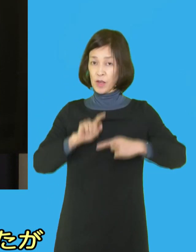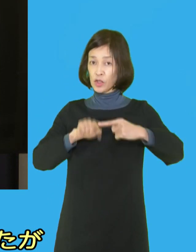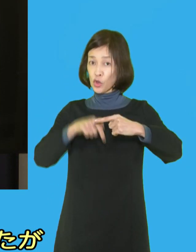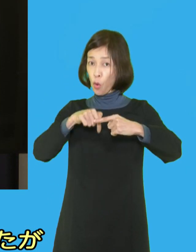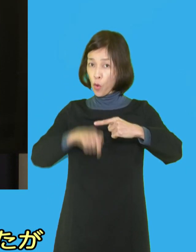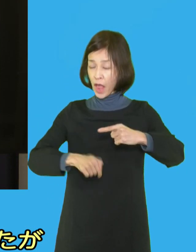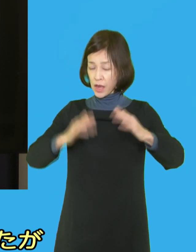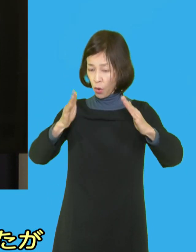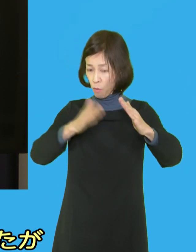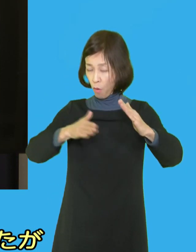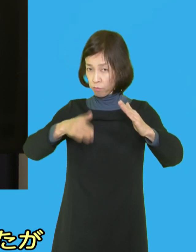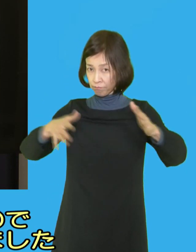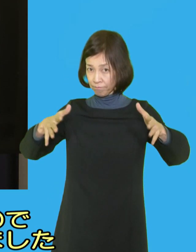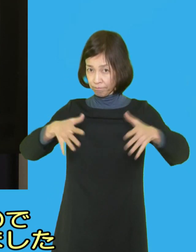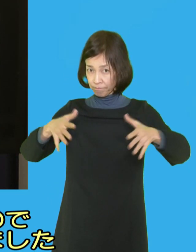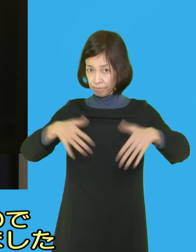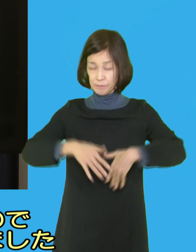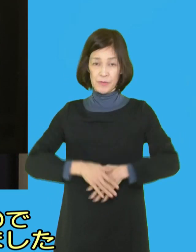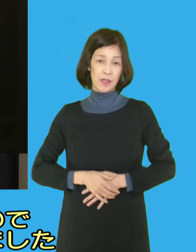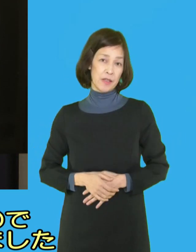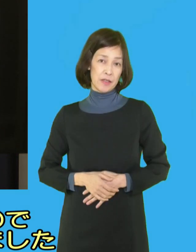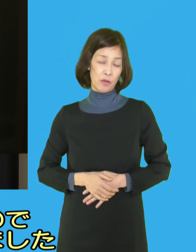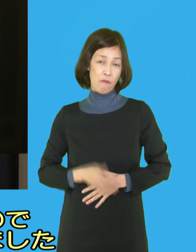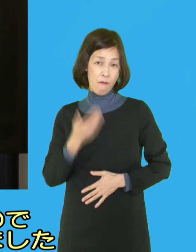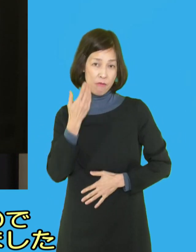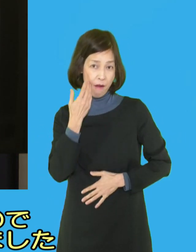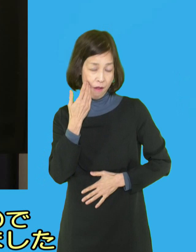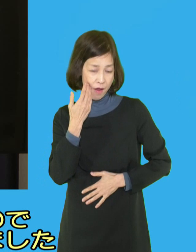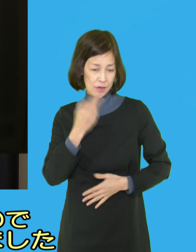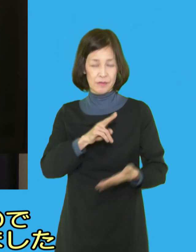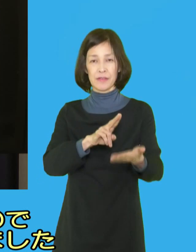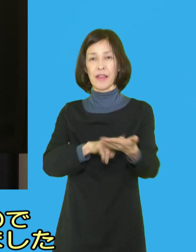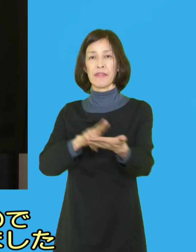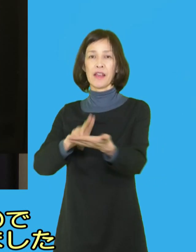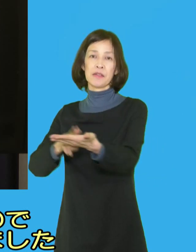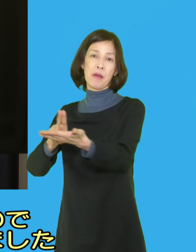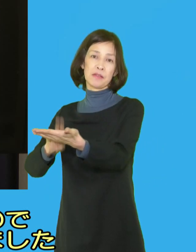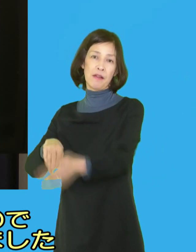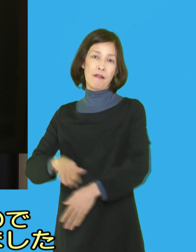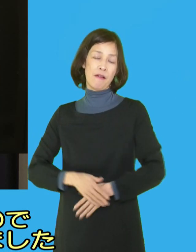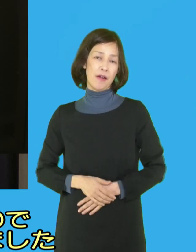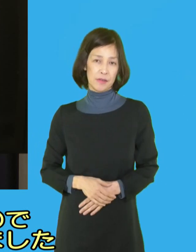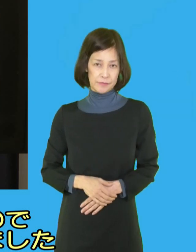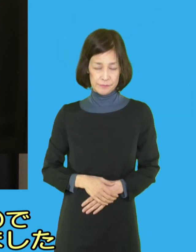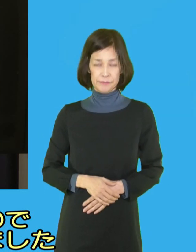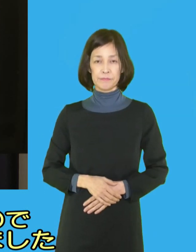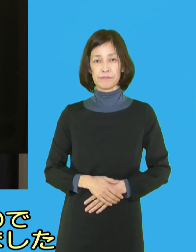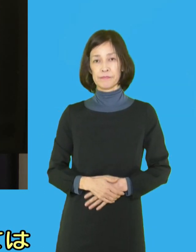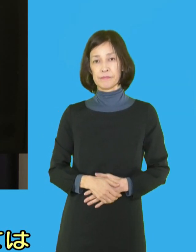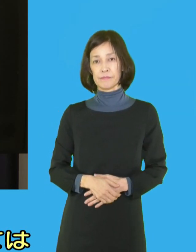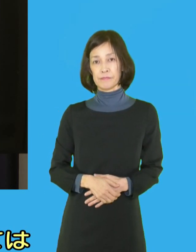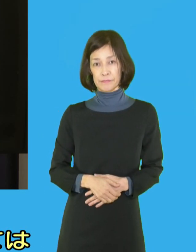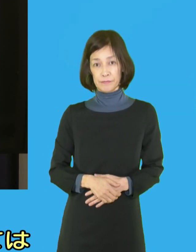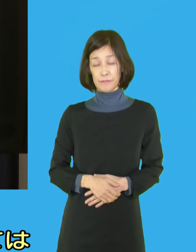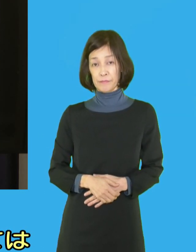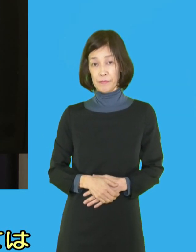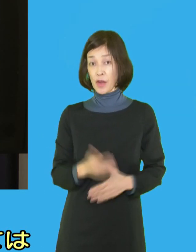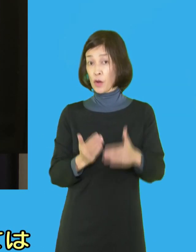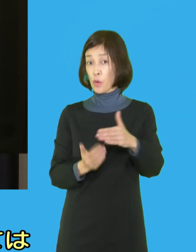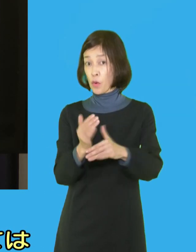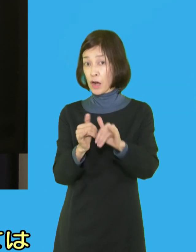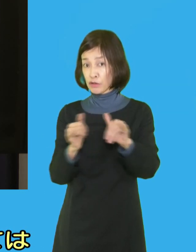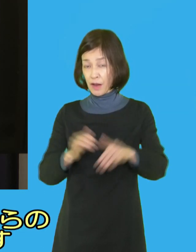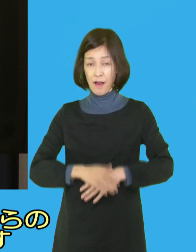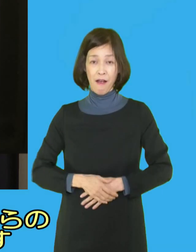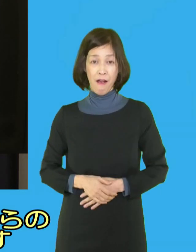たが、その方々が決定しましたので、今資料としてお配りをさせていただいております。最終合格者につきまし